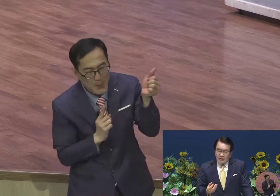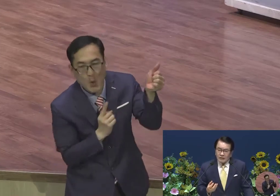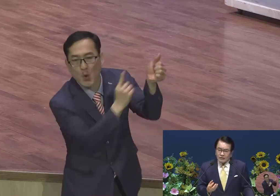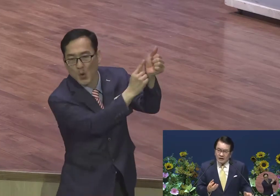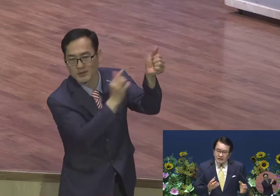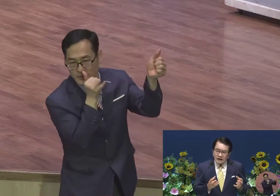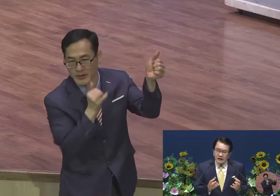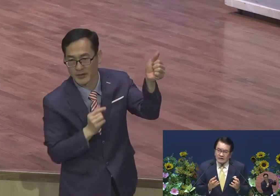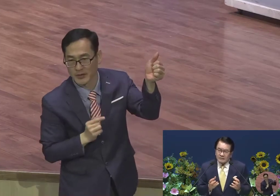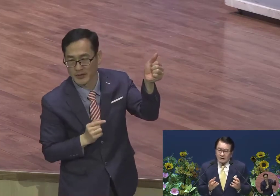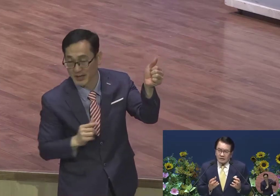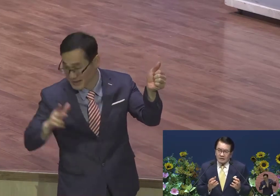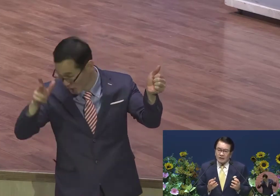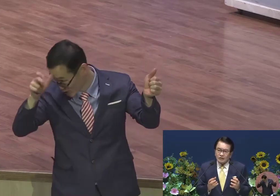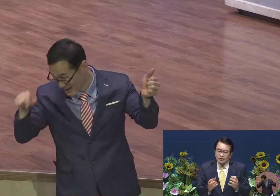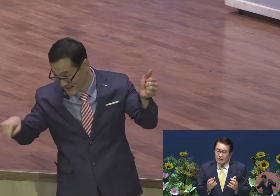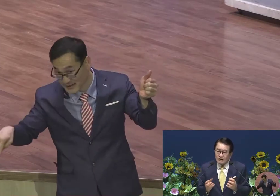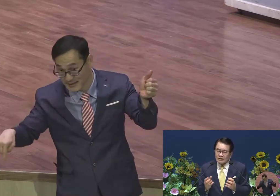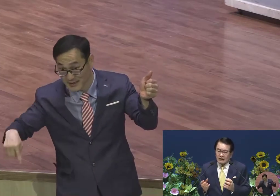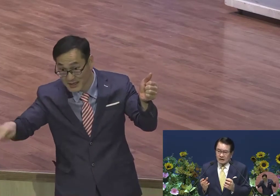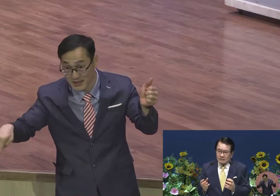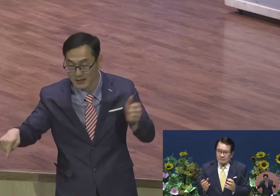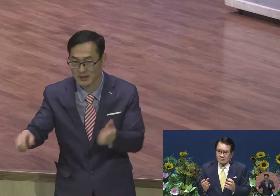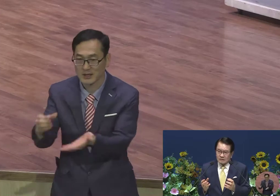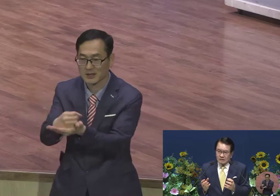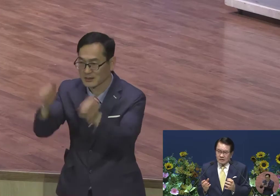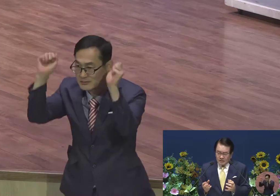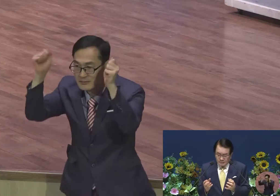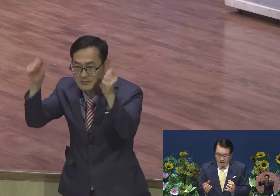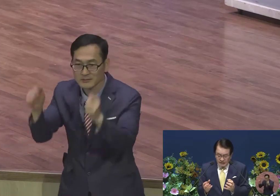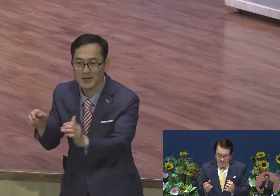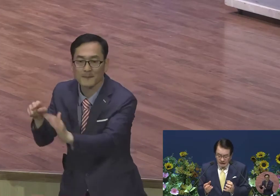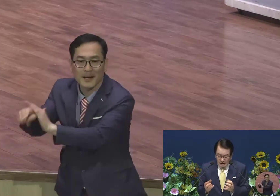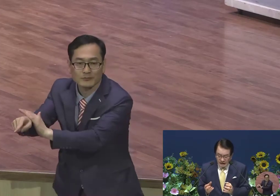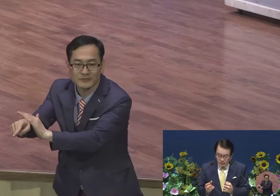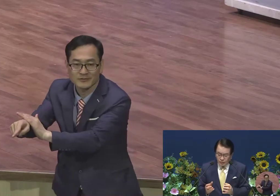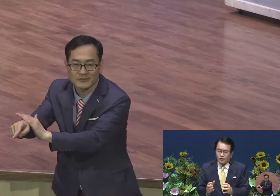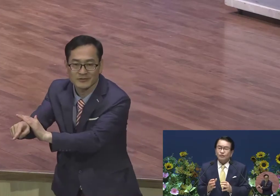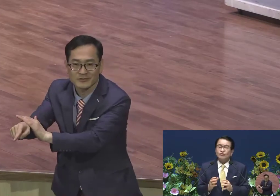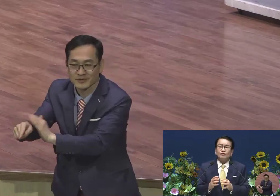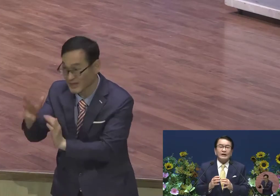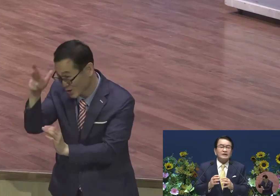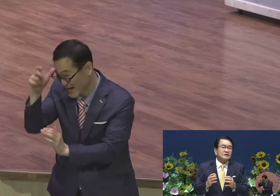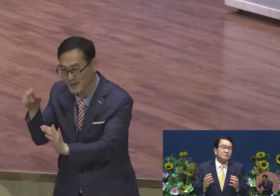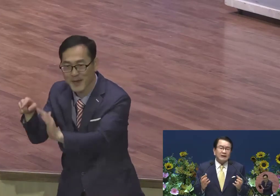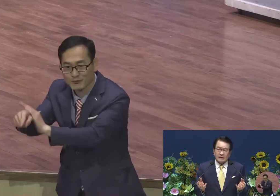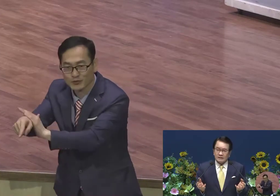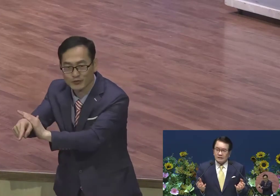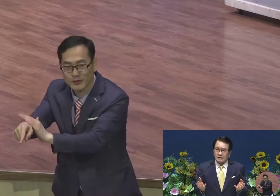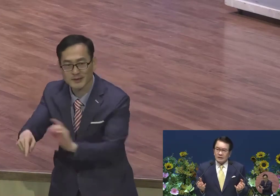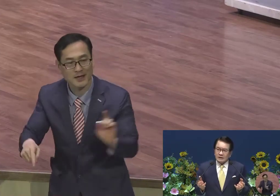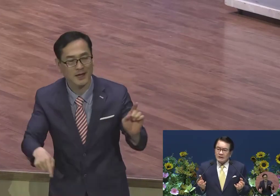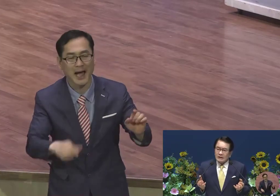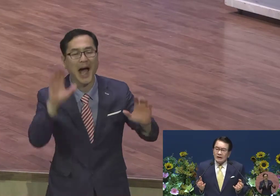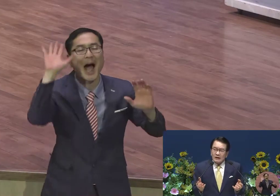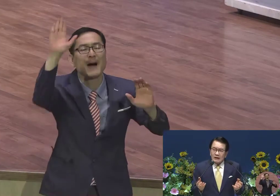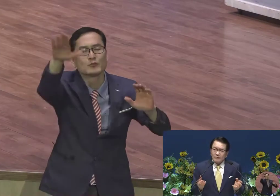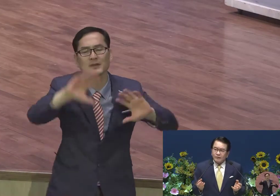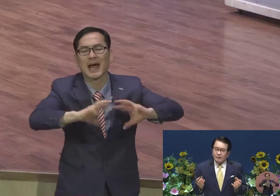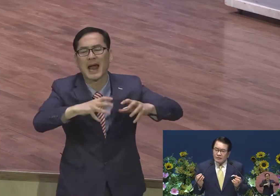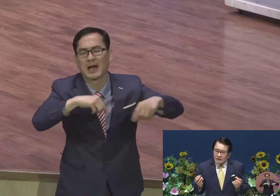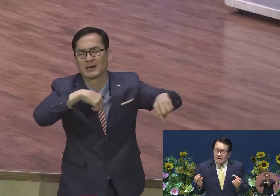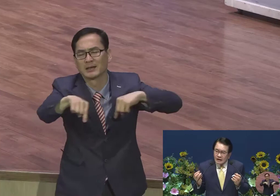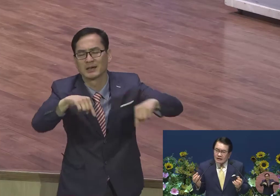이 경찰에서 말이에요 역술인들 찾아가 점쟁이 찾아가가지고 구군의 전망 이